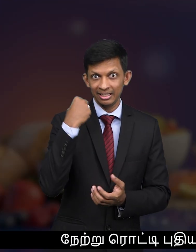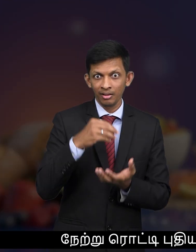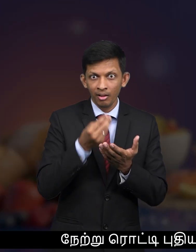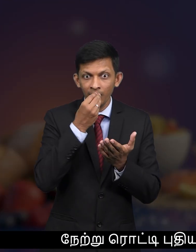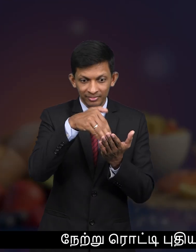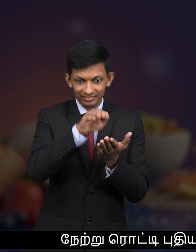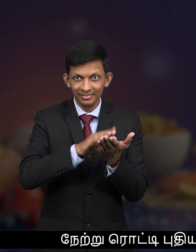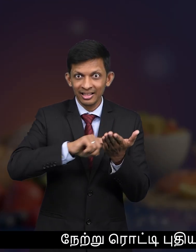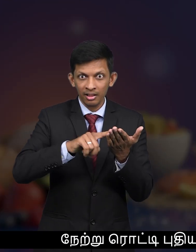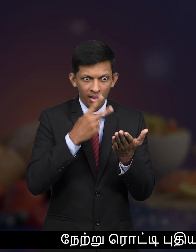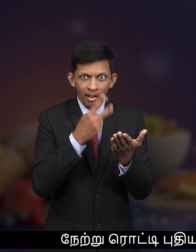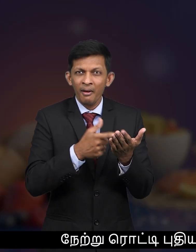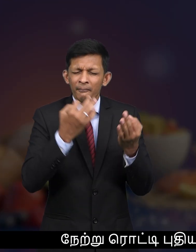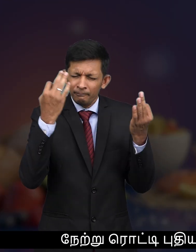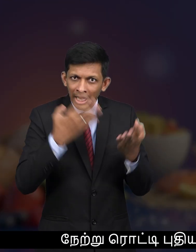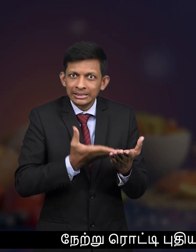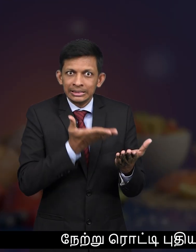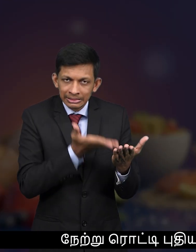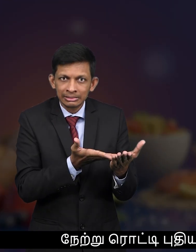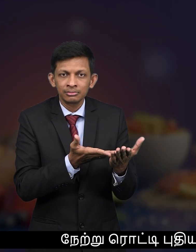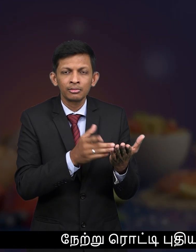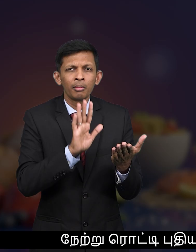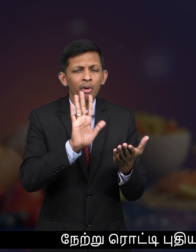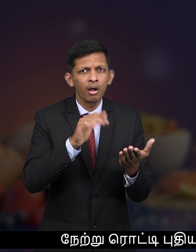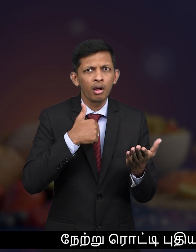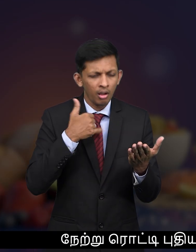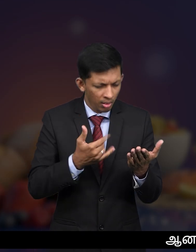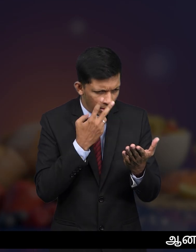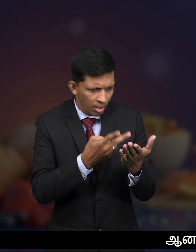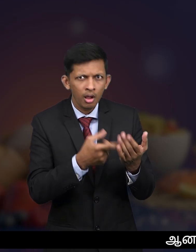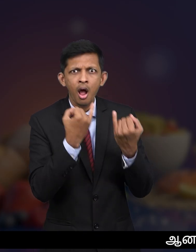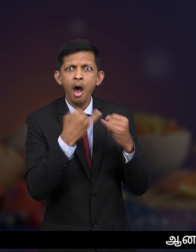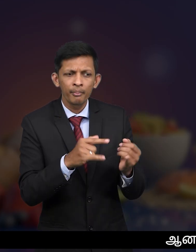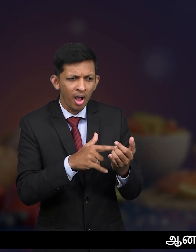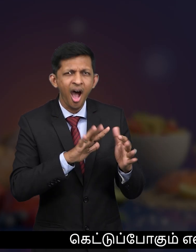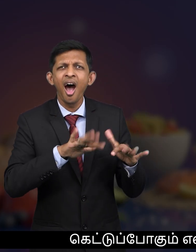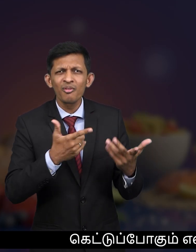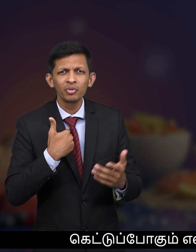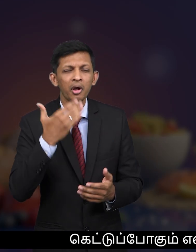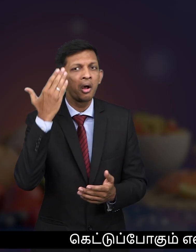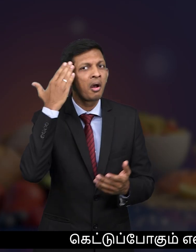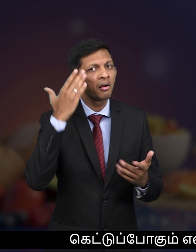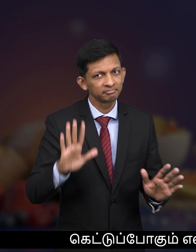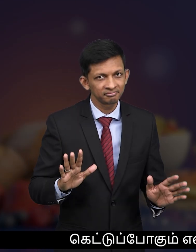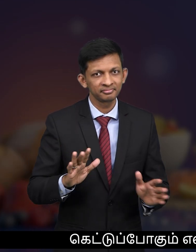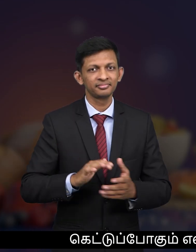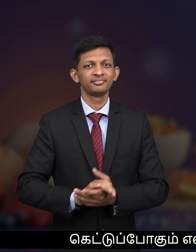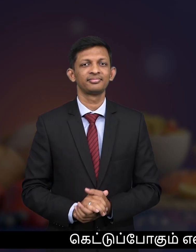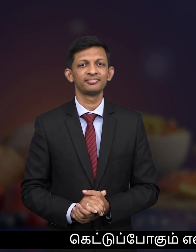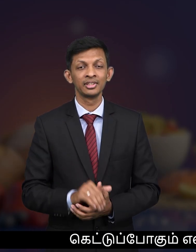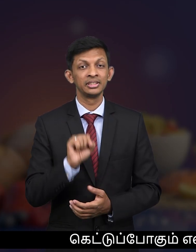நேற்று ரொட்டி புதியதாகவும் நன்றாகவும் இருந்தது. ஆனால் அது எப்படி கெட்டு போகும் என்று